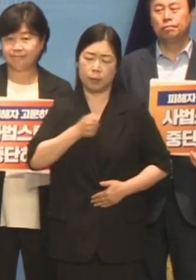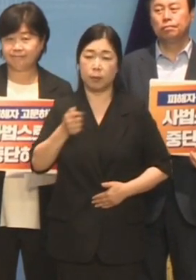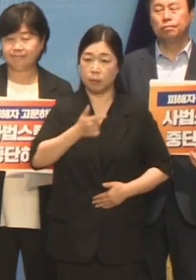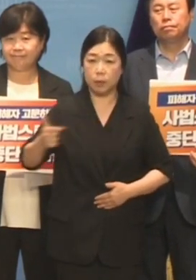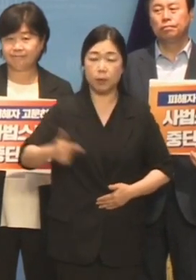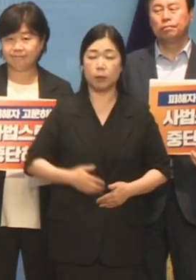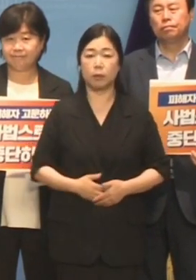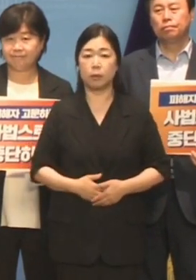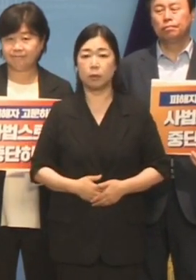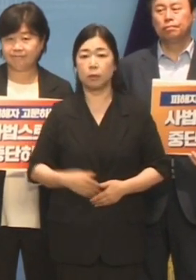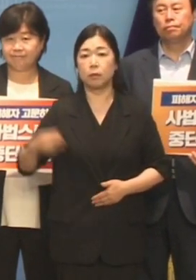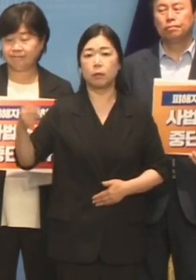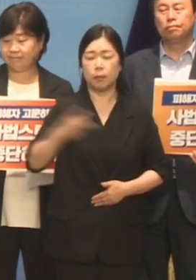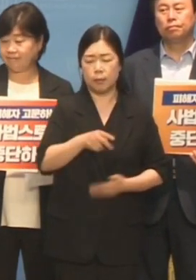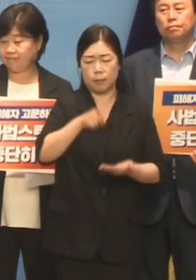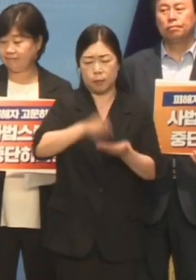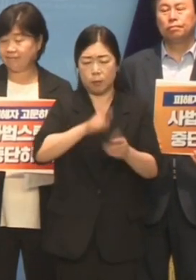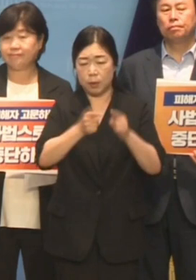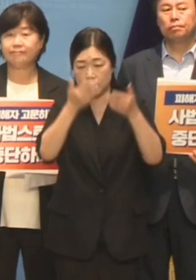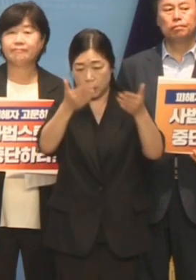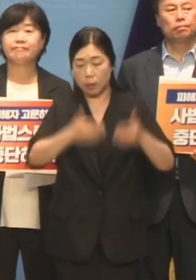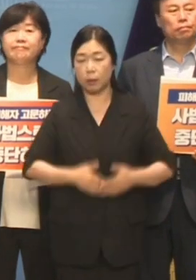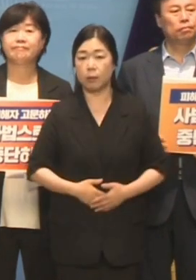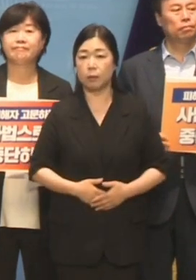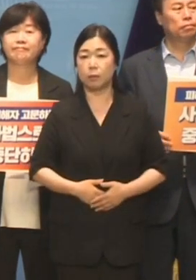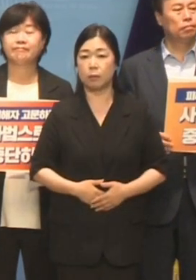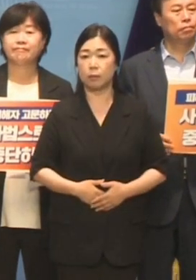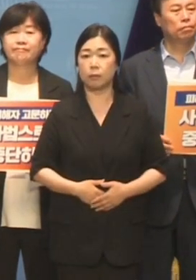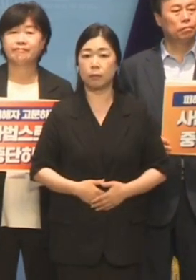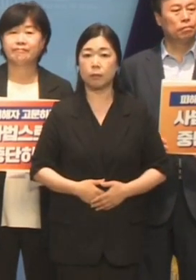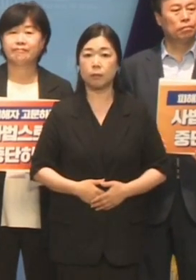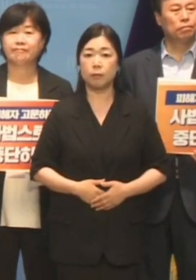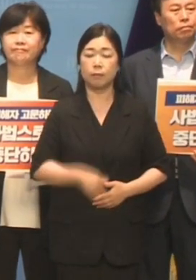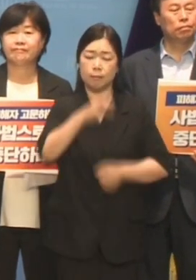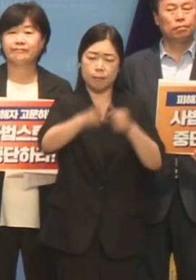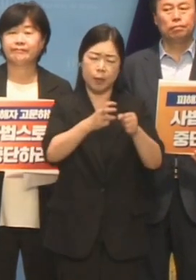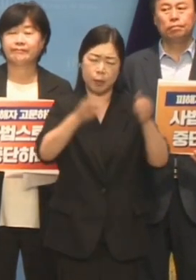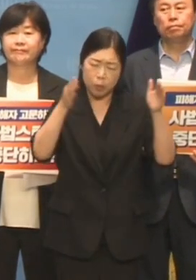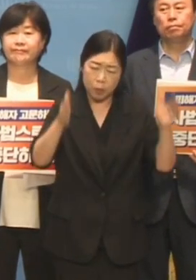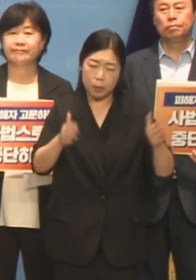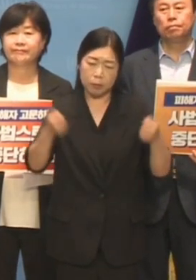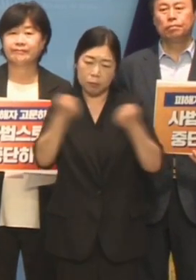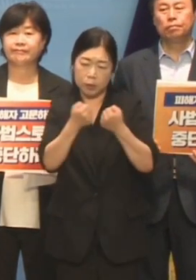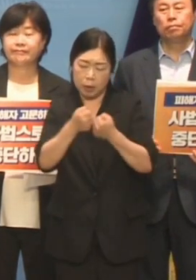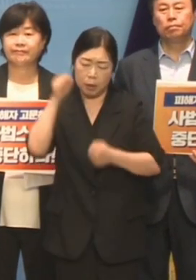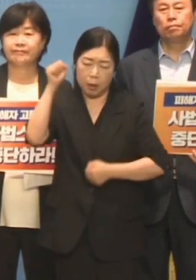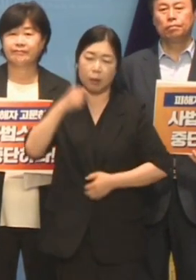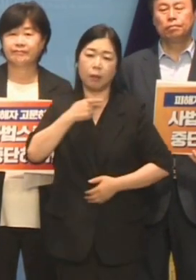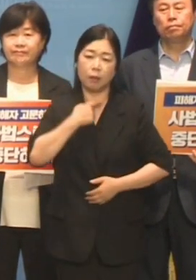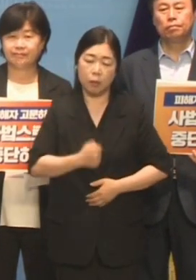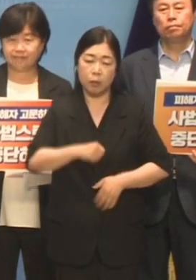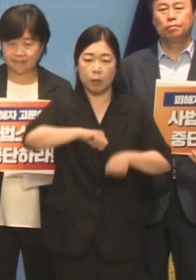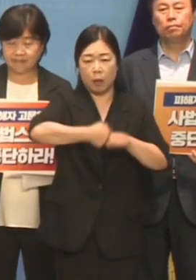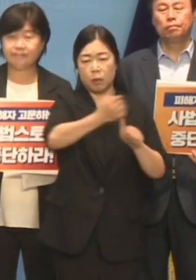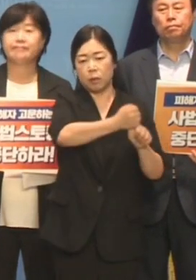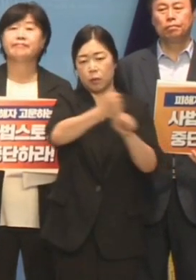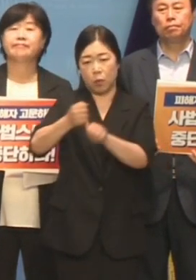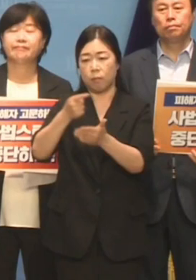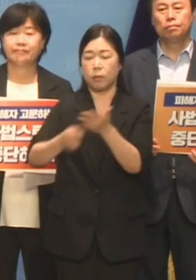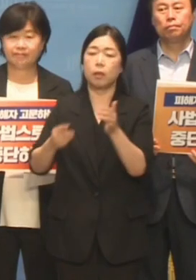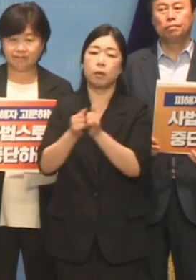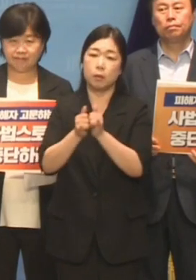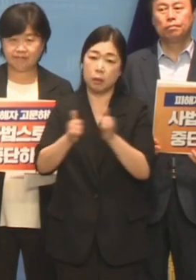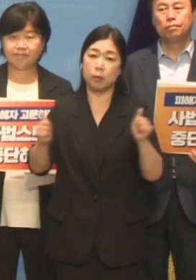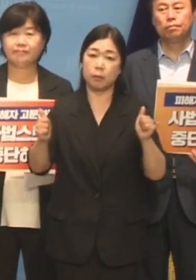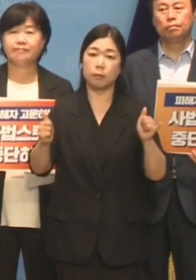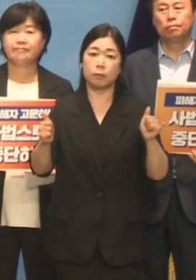답답합니다. 다시 한번 촉구합니다. 우리 30년 가까이 투쟁해온 강제 동원